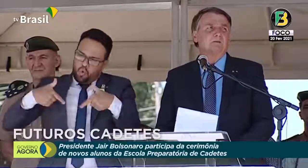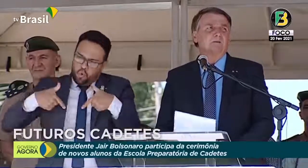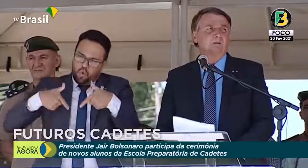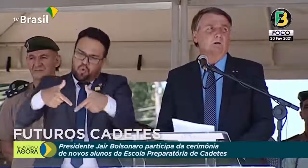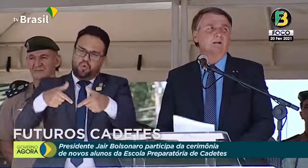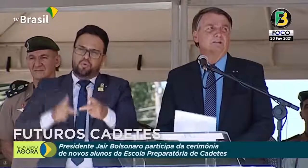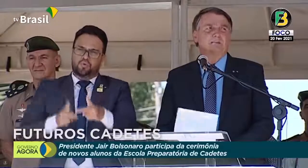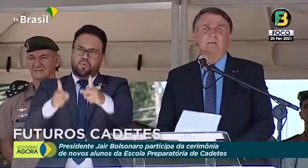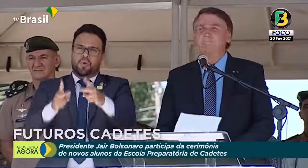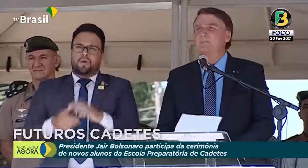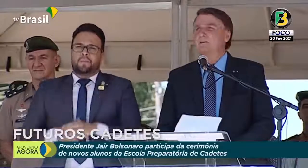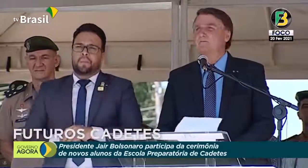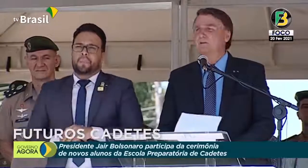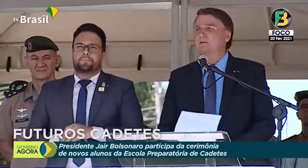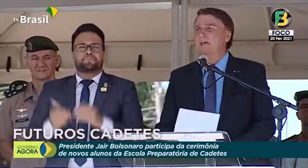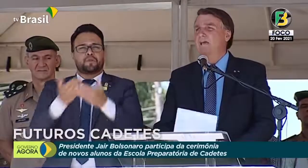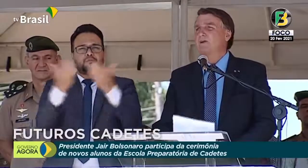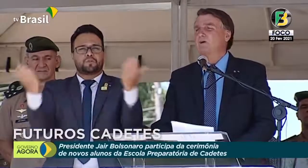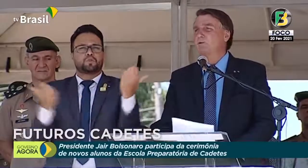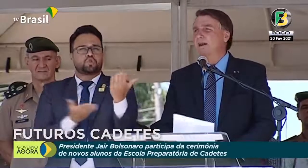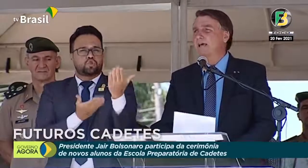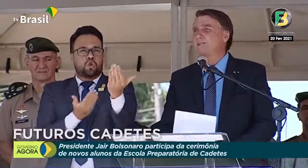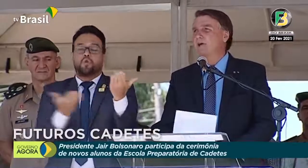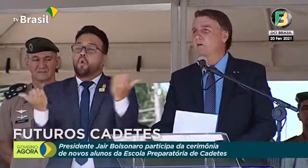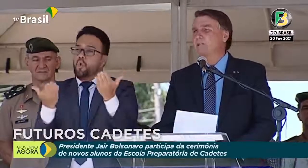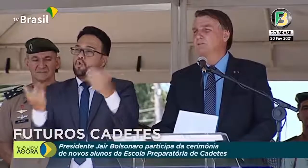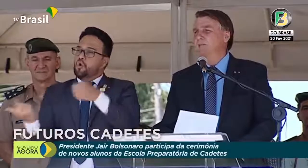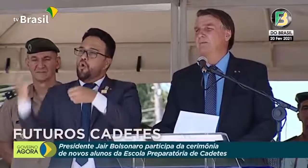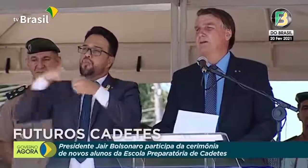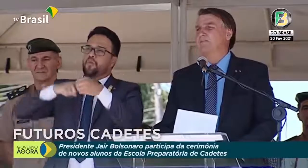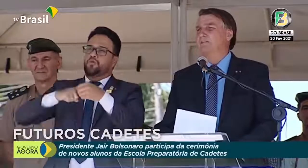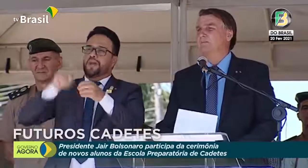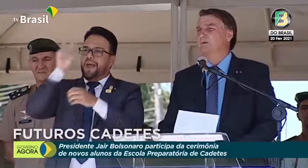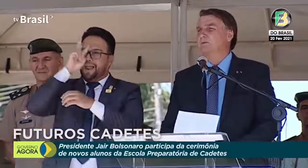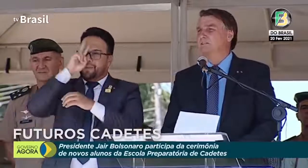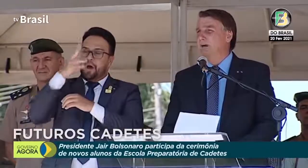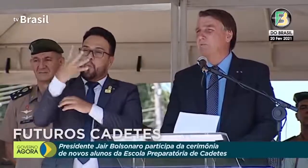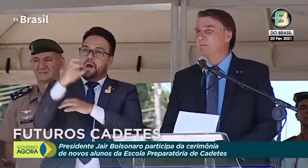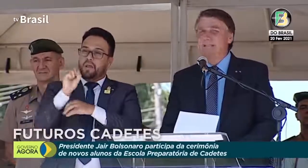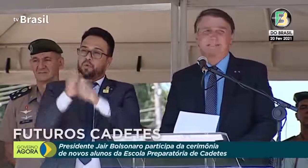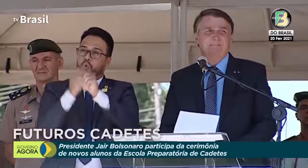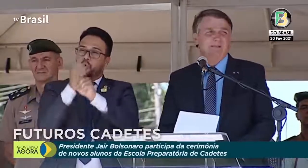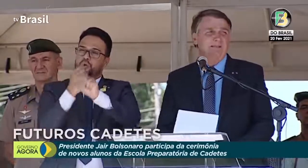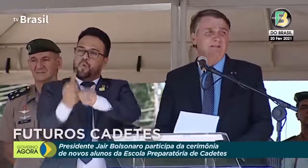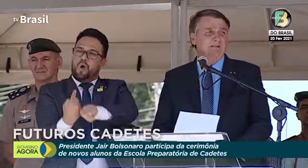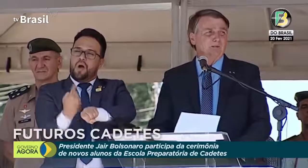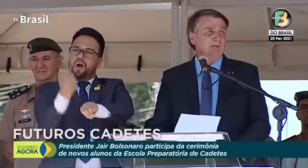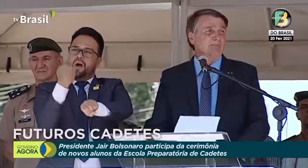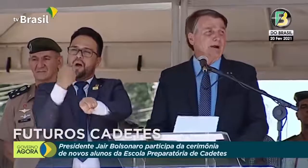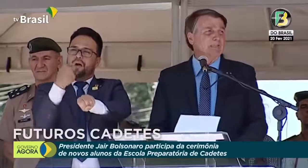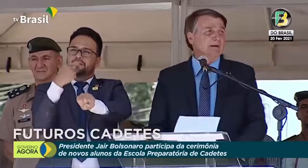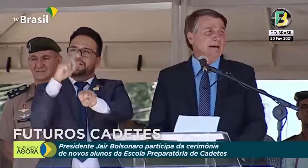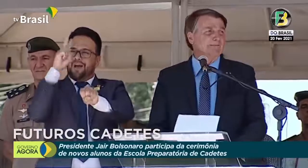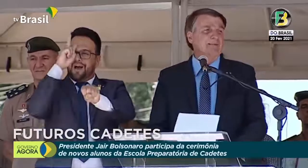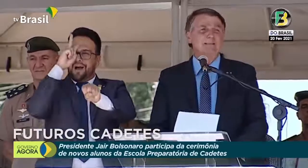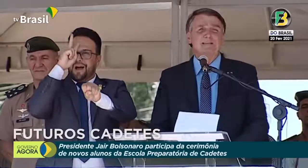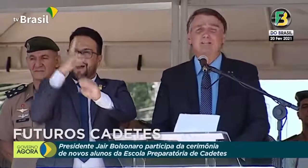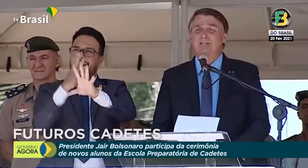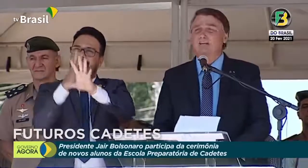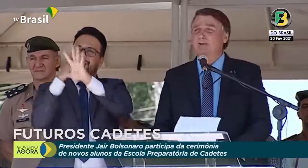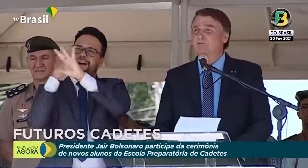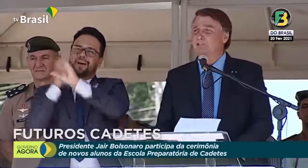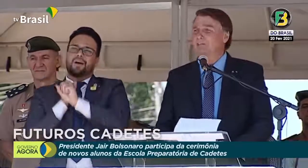alunos, eu hoje aqui voltei 48 anos da minha vida. O tempo passa. Eu jamais